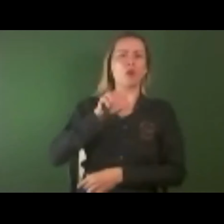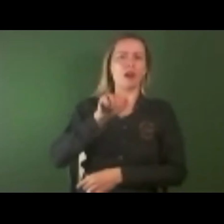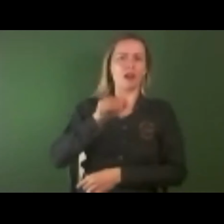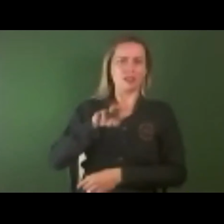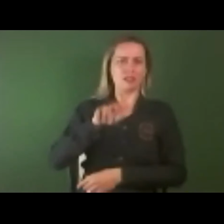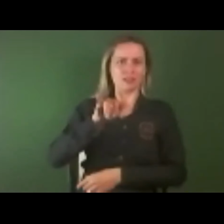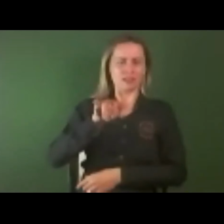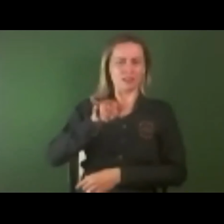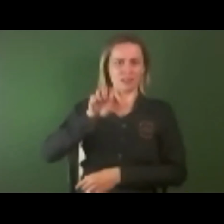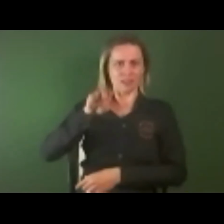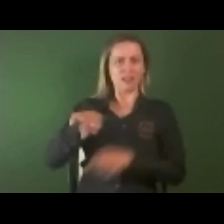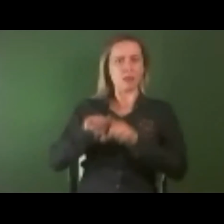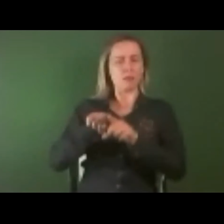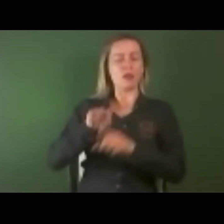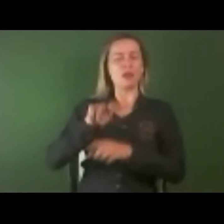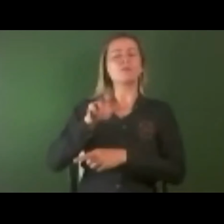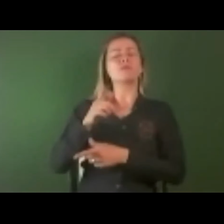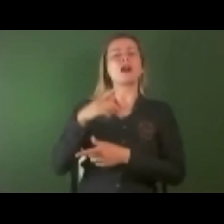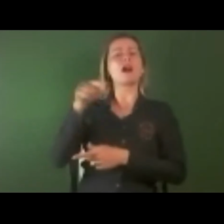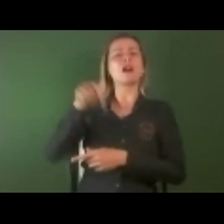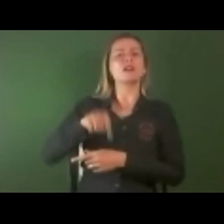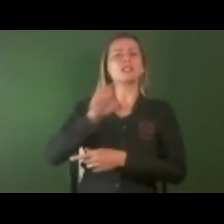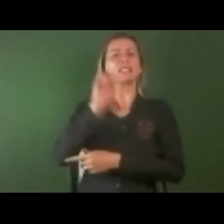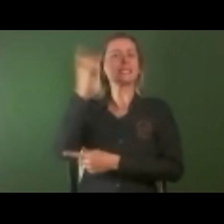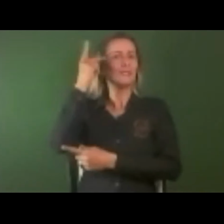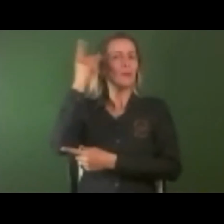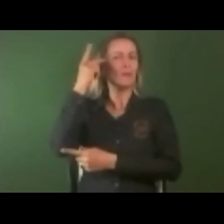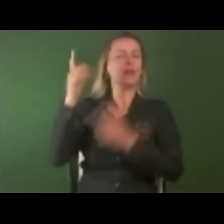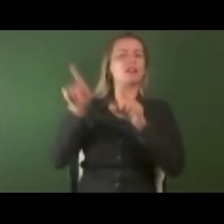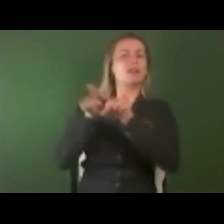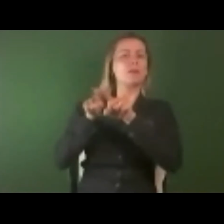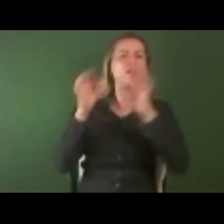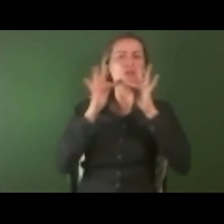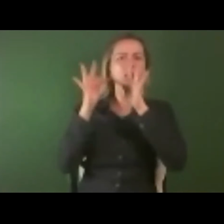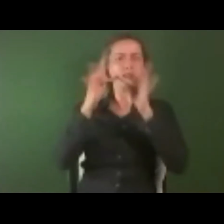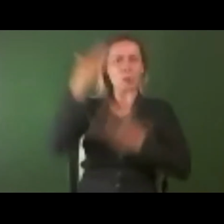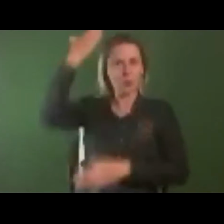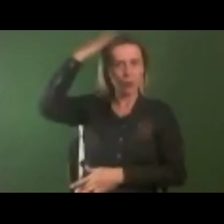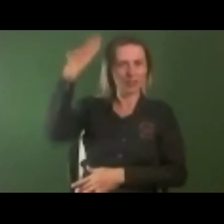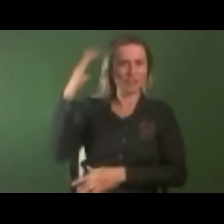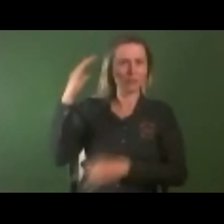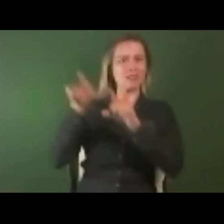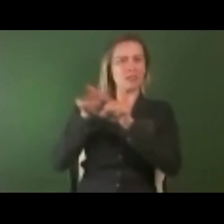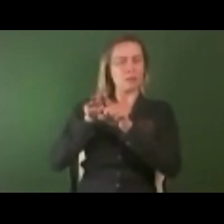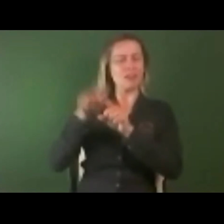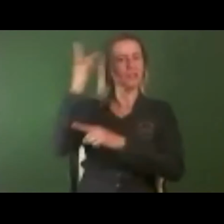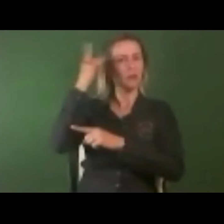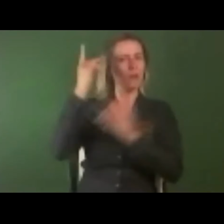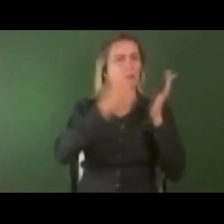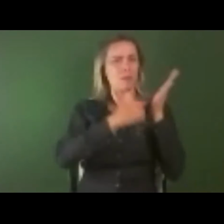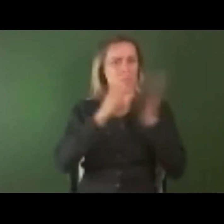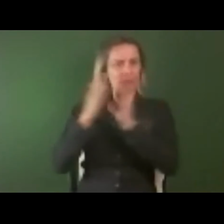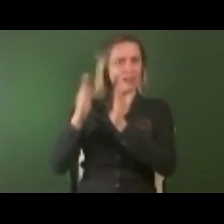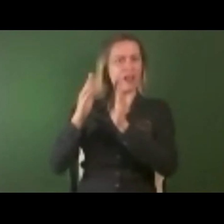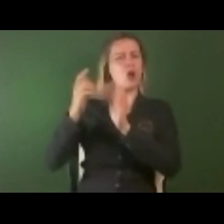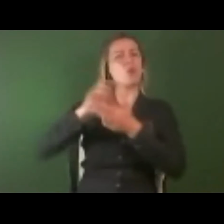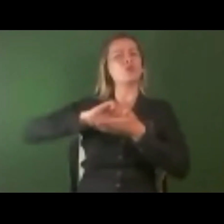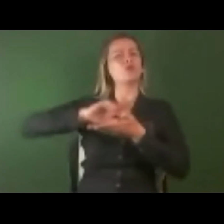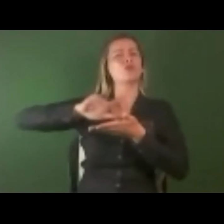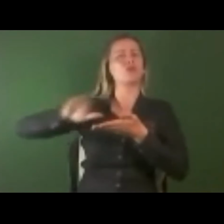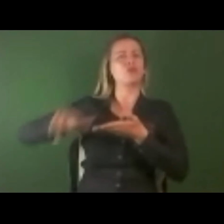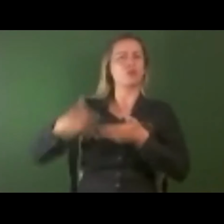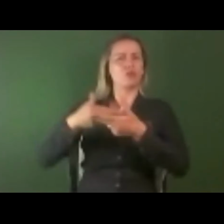Museu da Imagem e do Som de São Paulo, Fundação Cultural de Curitiba, Pinacoteca do Estado de São Paulo e etc. Foi